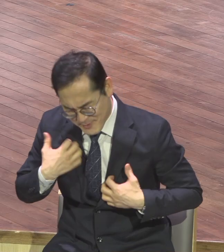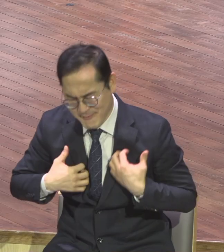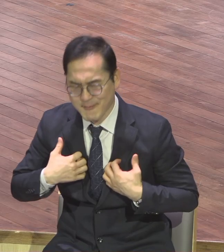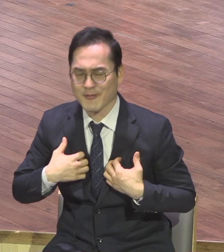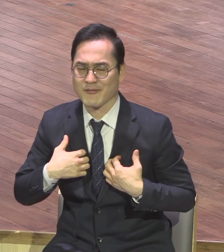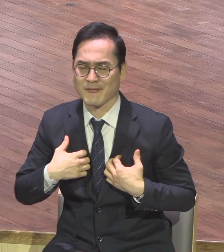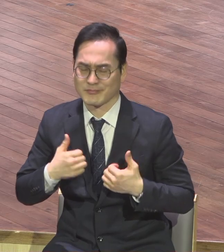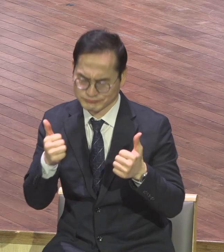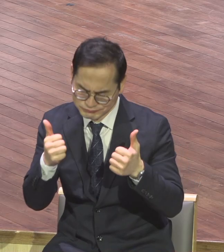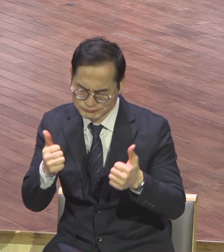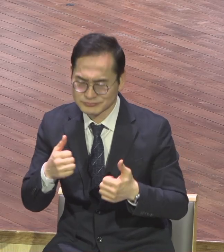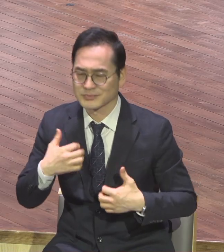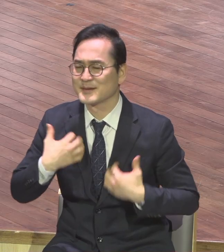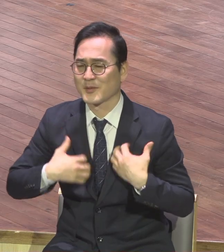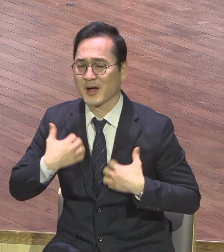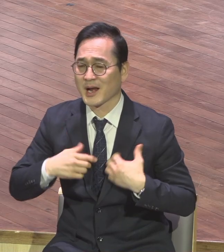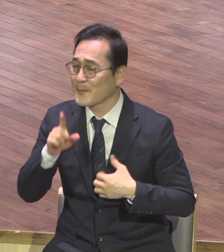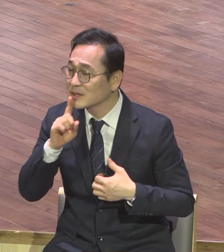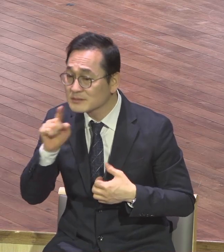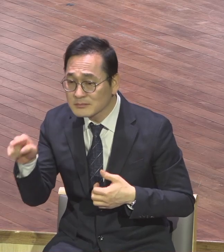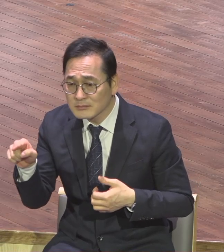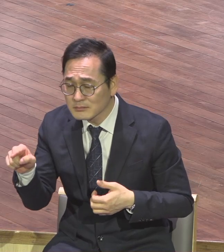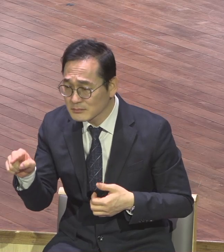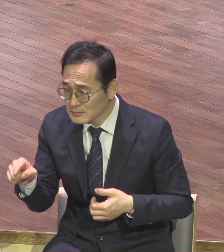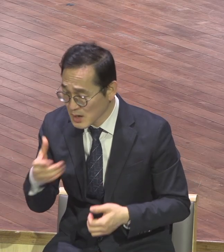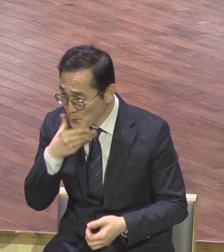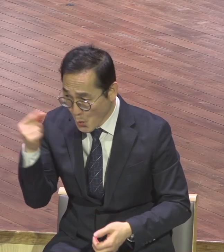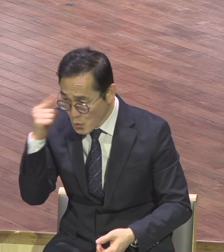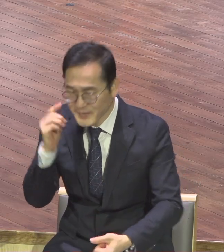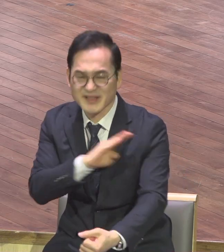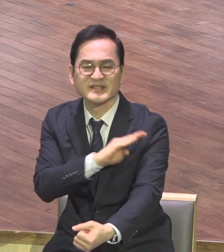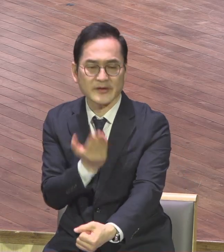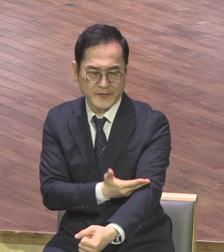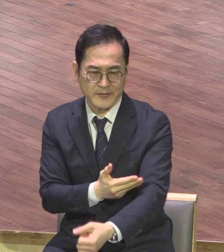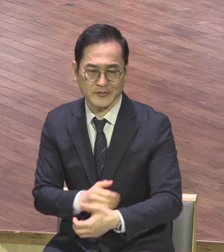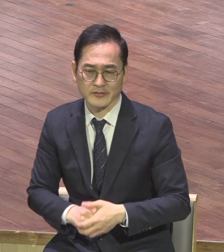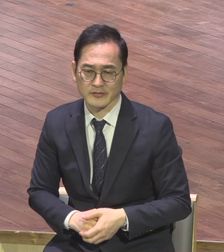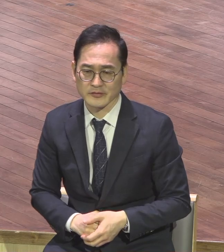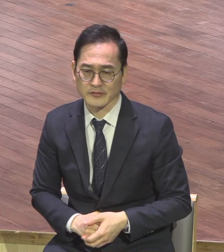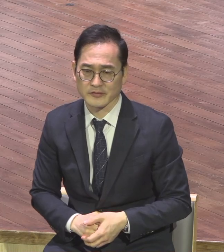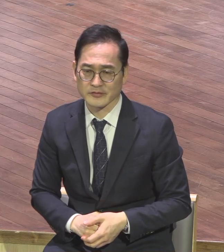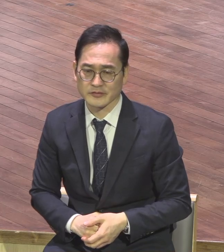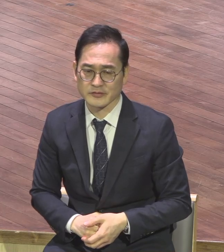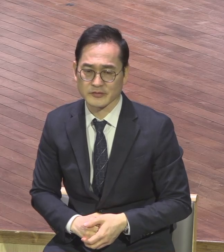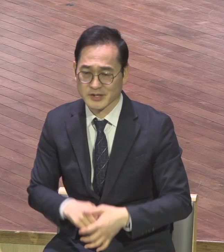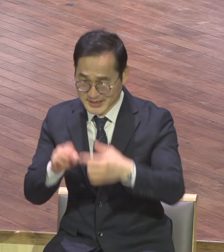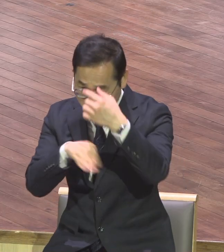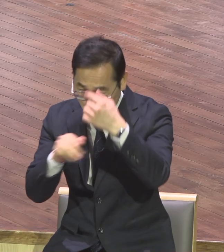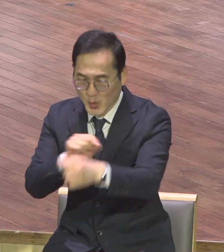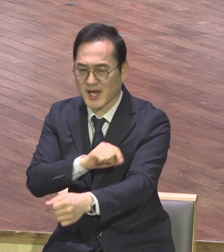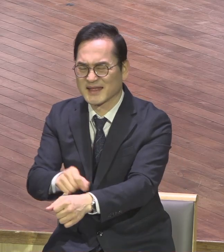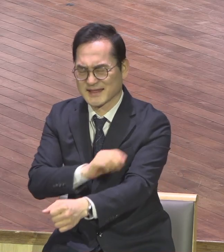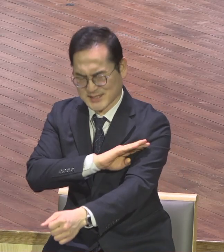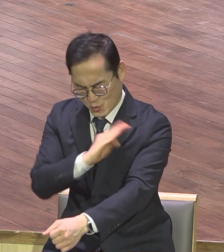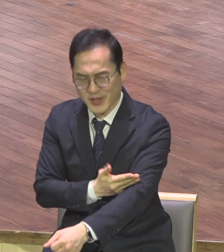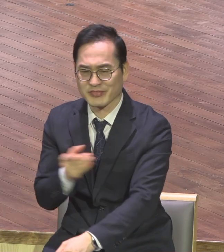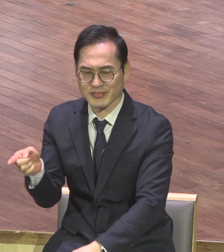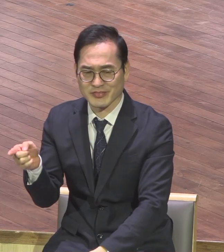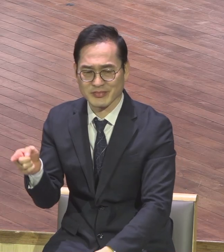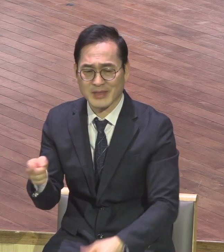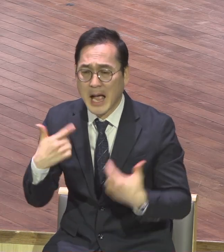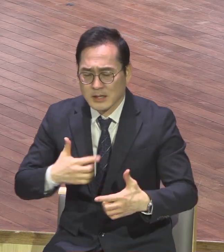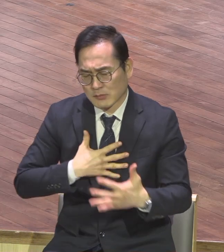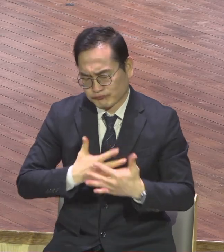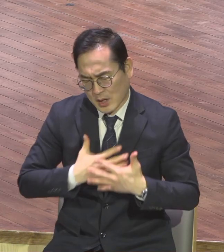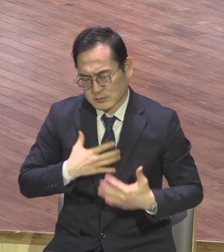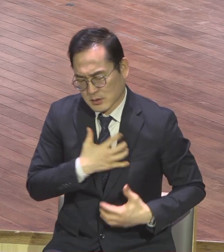기뻐하라. 이게 복음의 능력이에요. 이 구원받은 성도의 특권이에요. 불안할 수밖에 없고